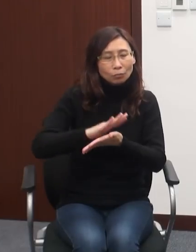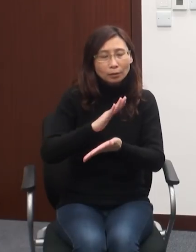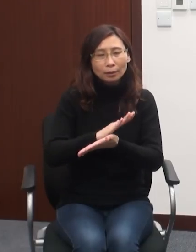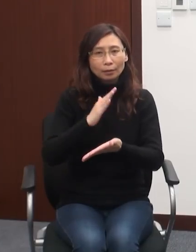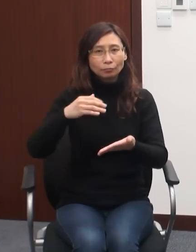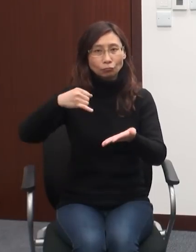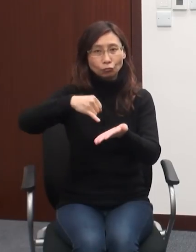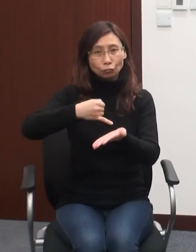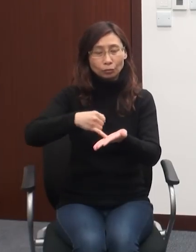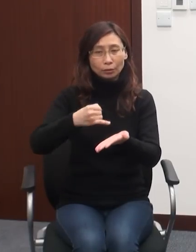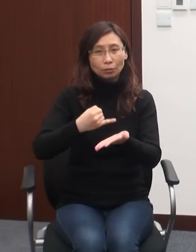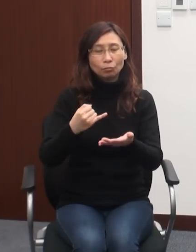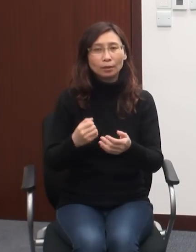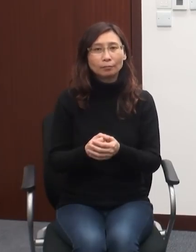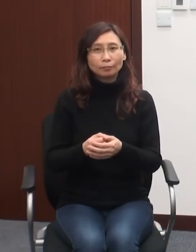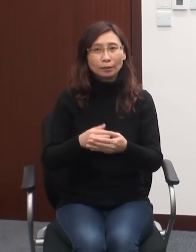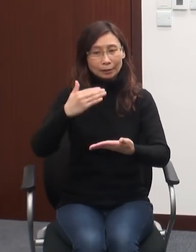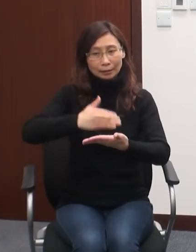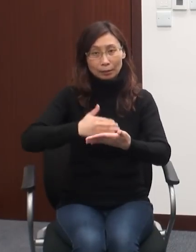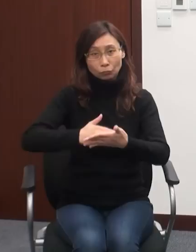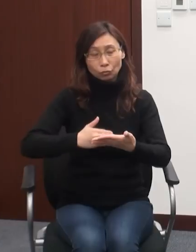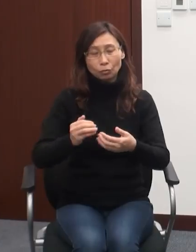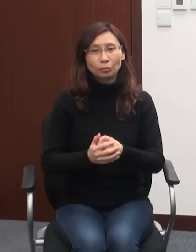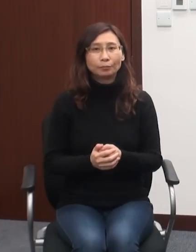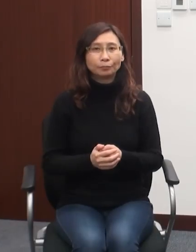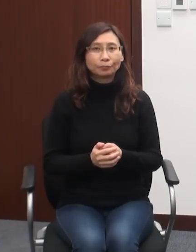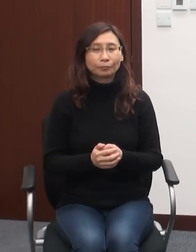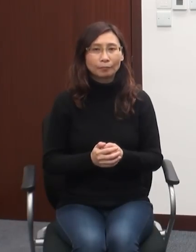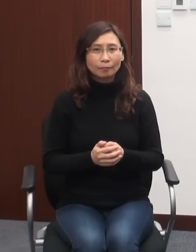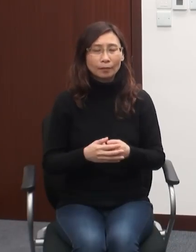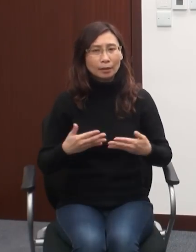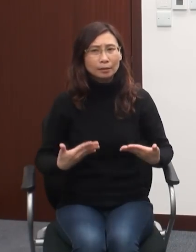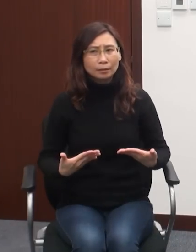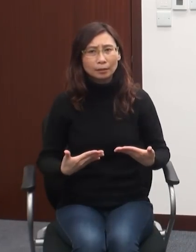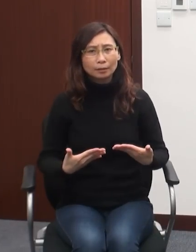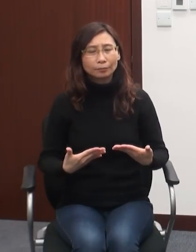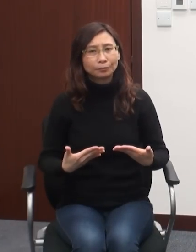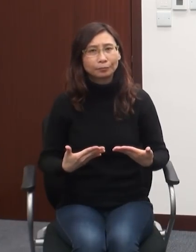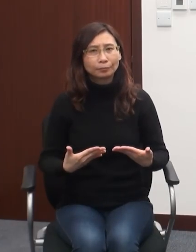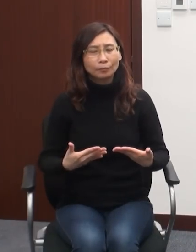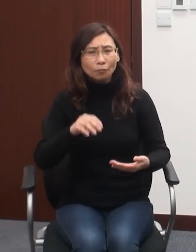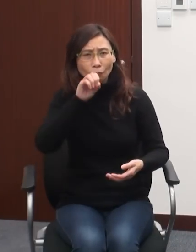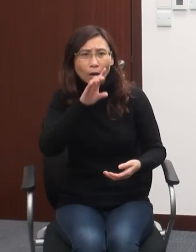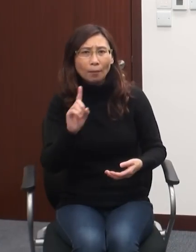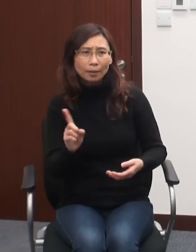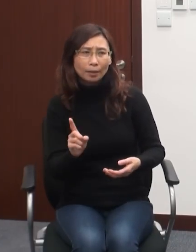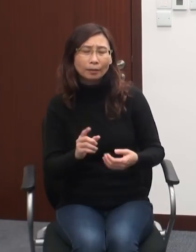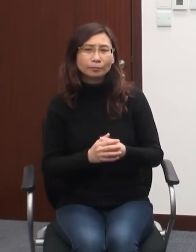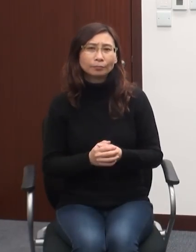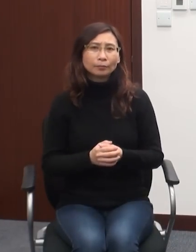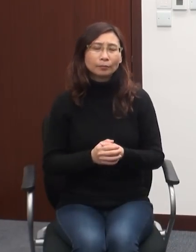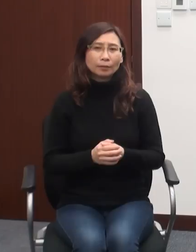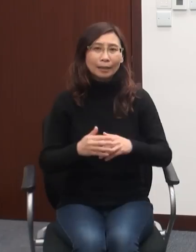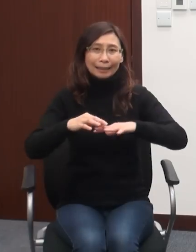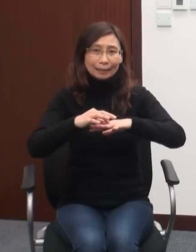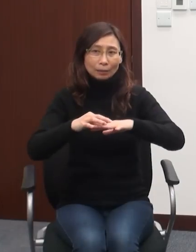一個賣地嘅收入。咁而家曾俊華講嘅係咩咧？就係話你講得啱啦，做一個金